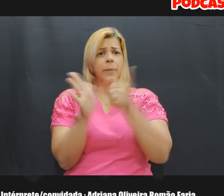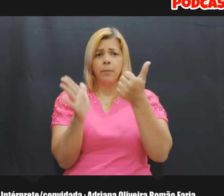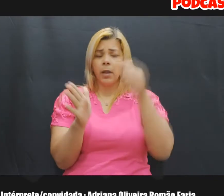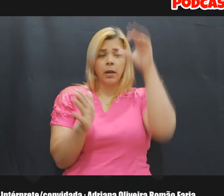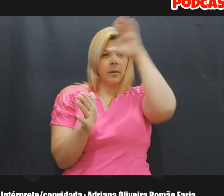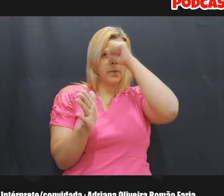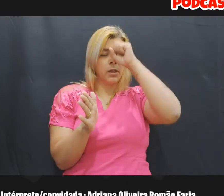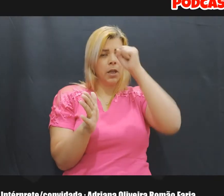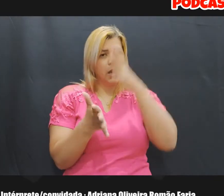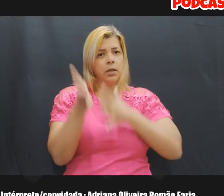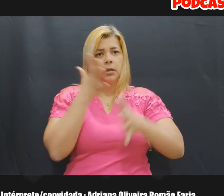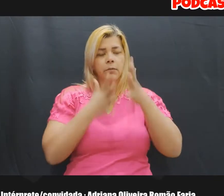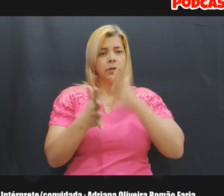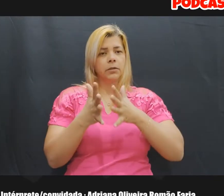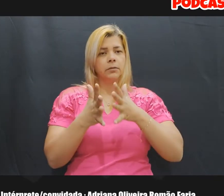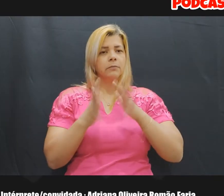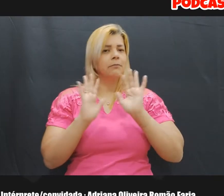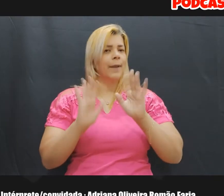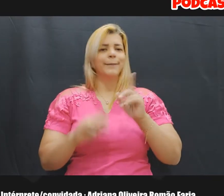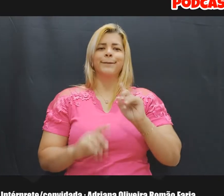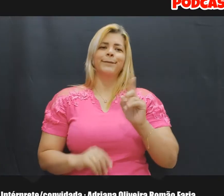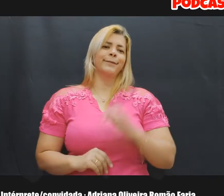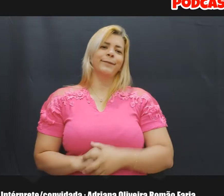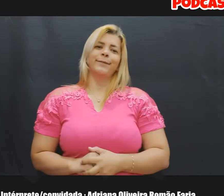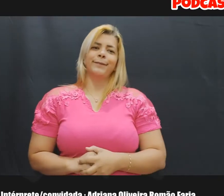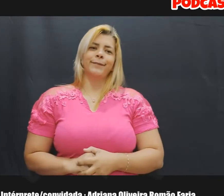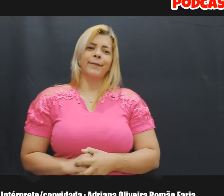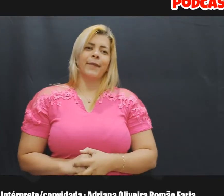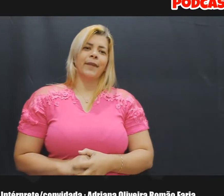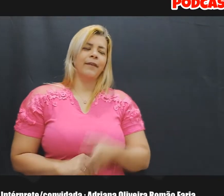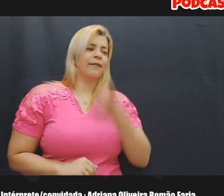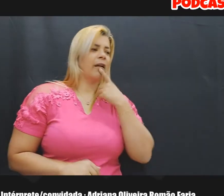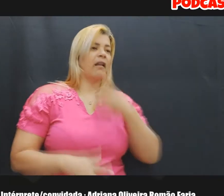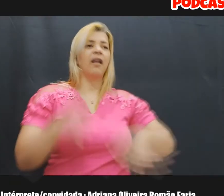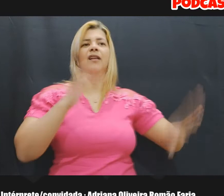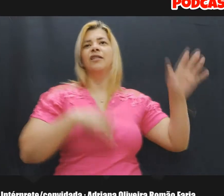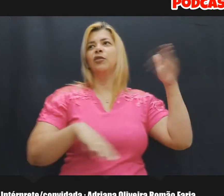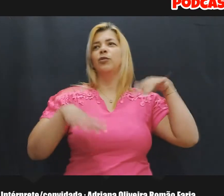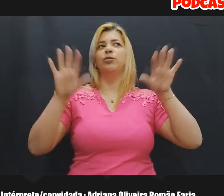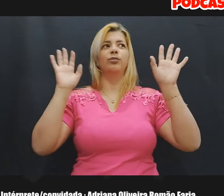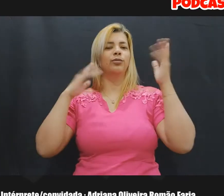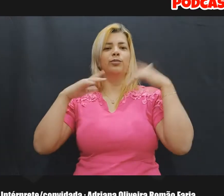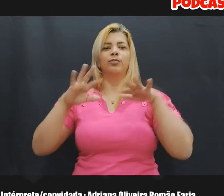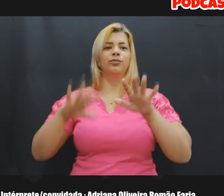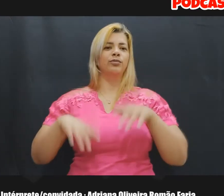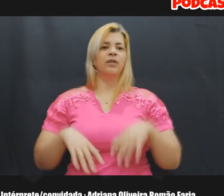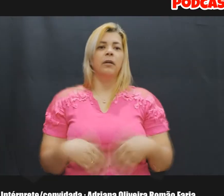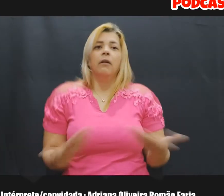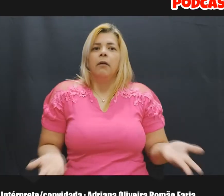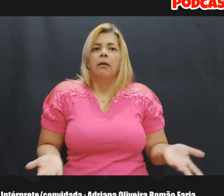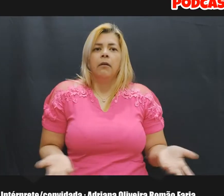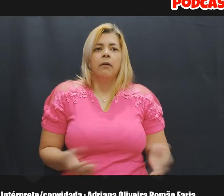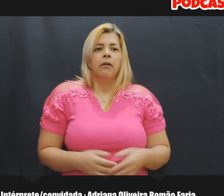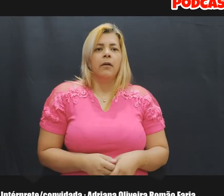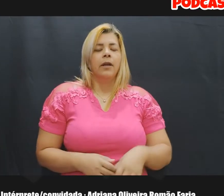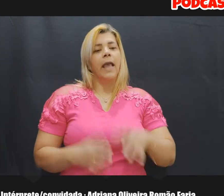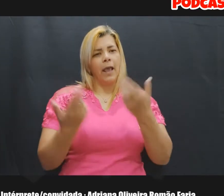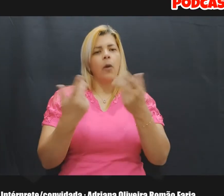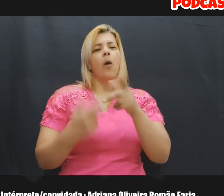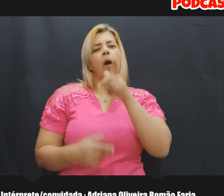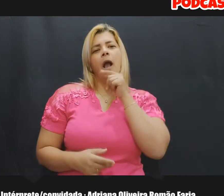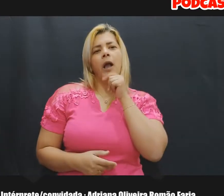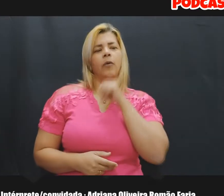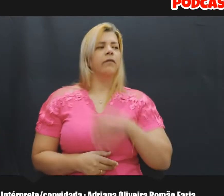aprender Libras, mas não. Aí eles ficam com gestos, né? Gestos de pai e